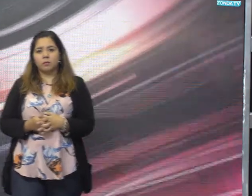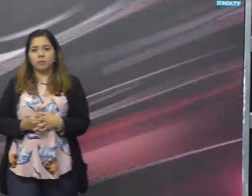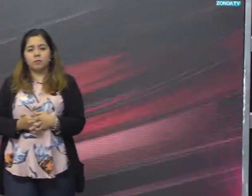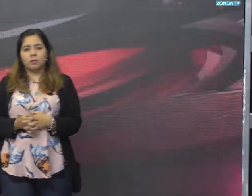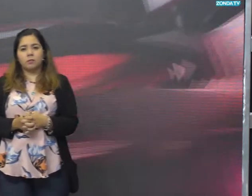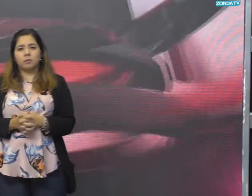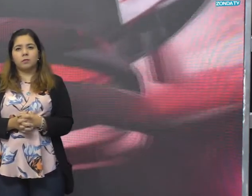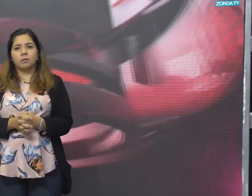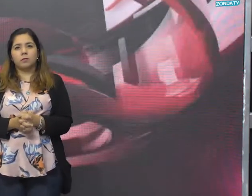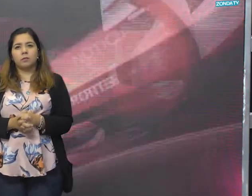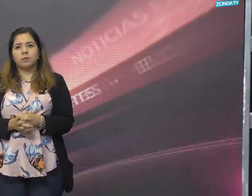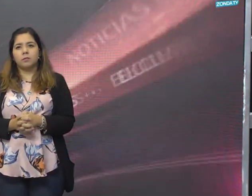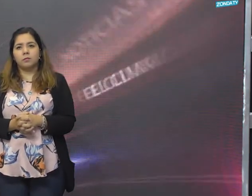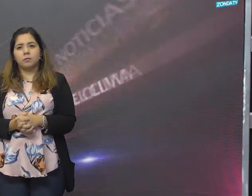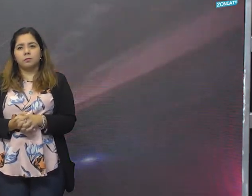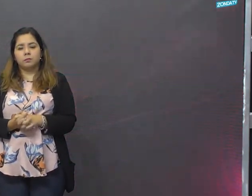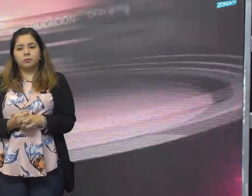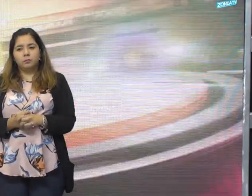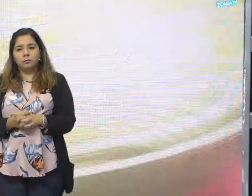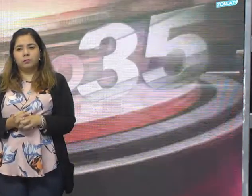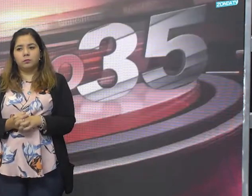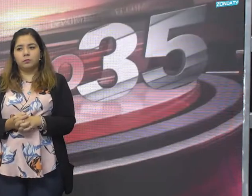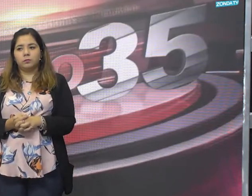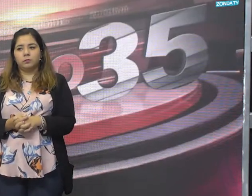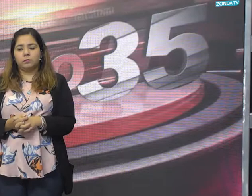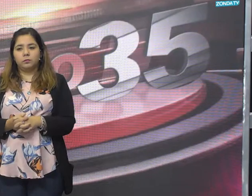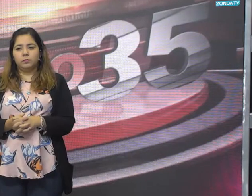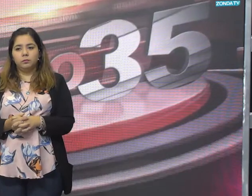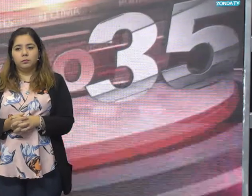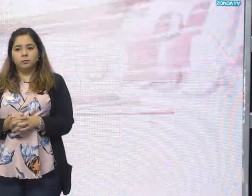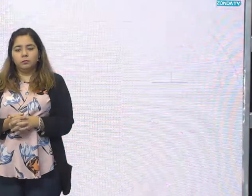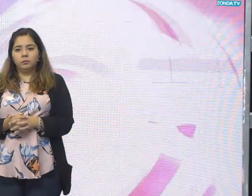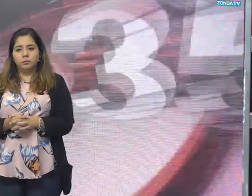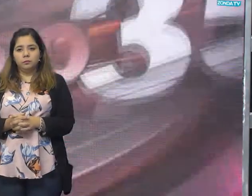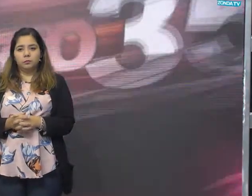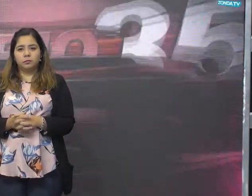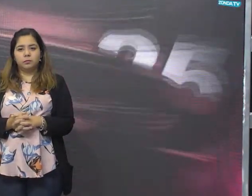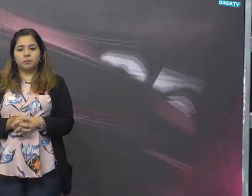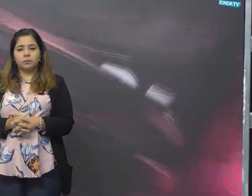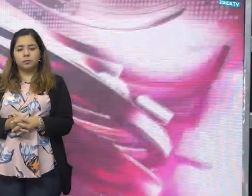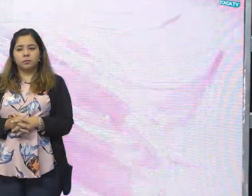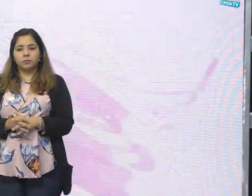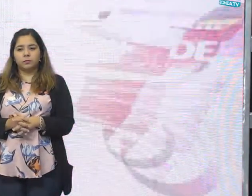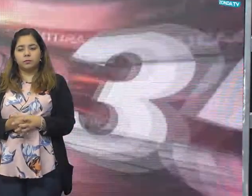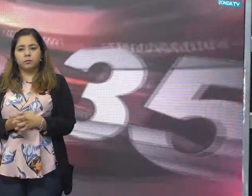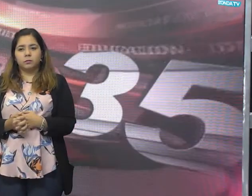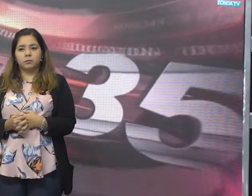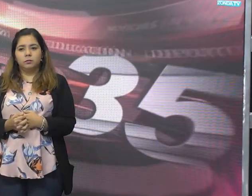gobierno algo que esté acorde a la situación. Y bueno, se definió y se aceptó de